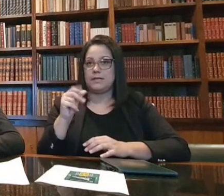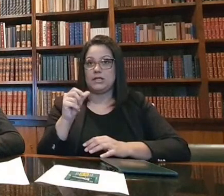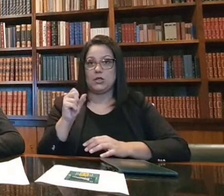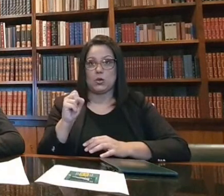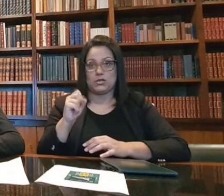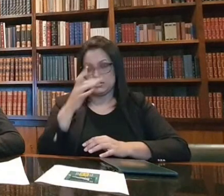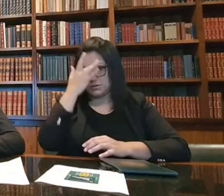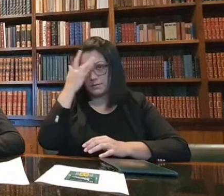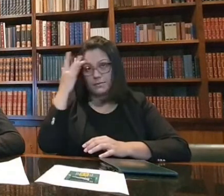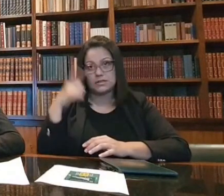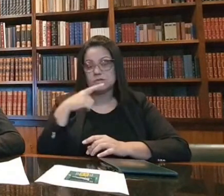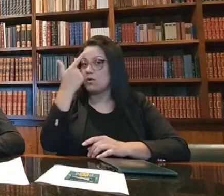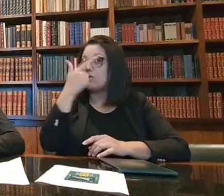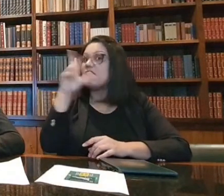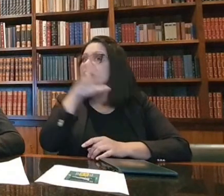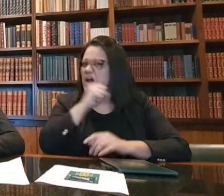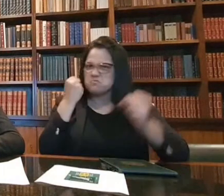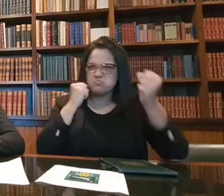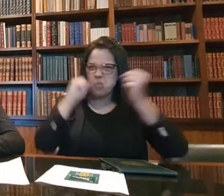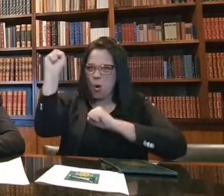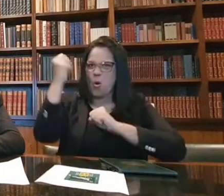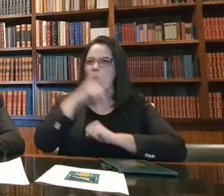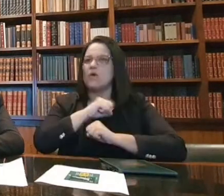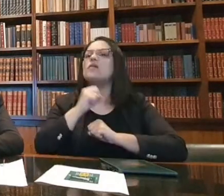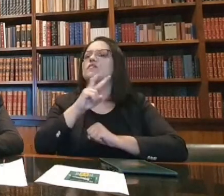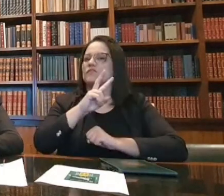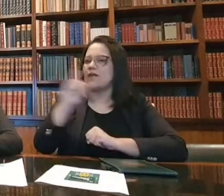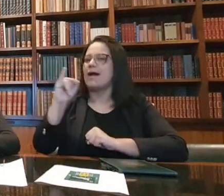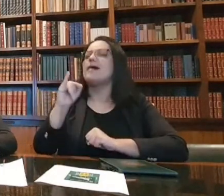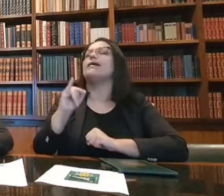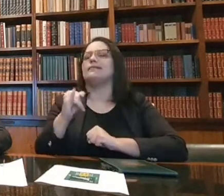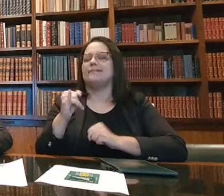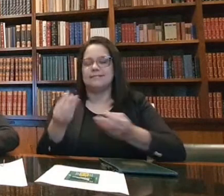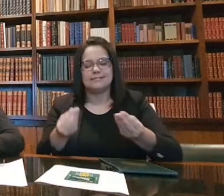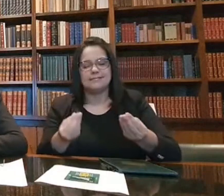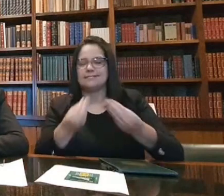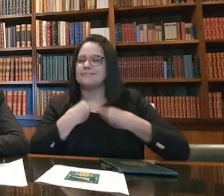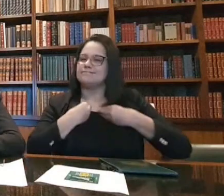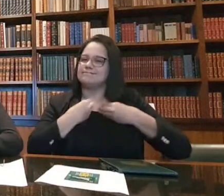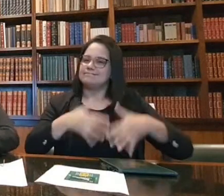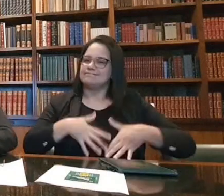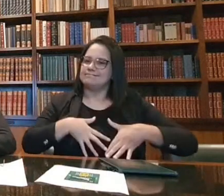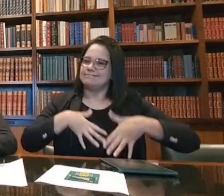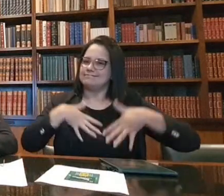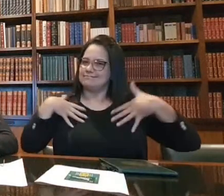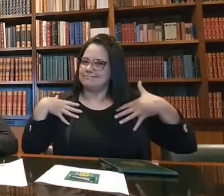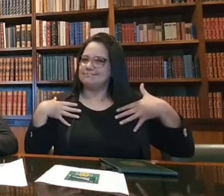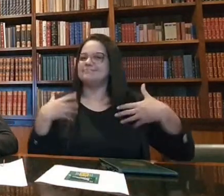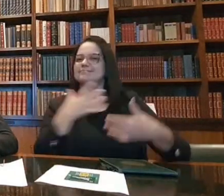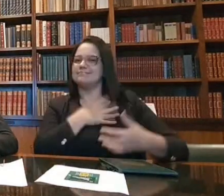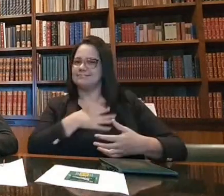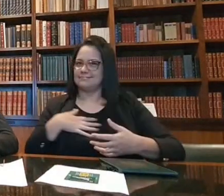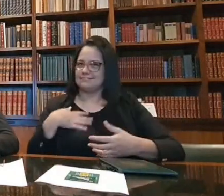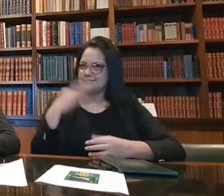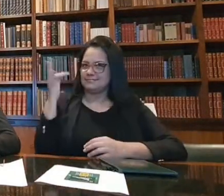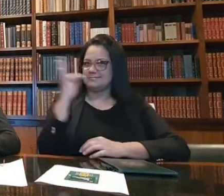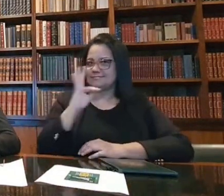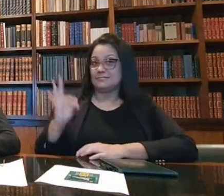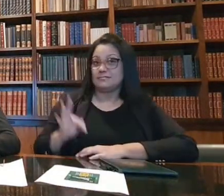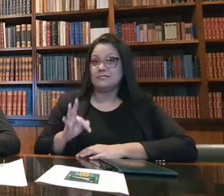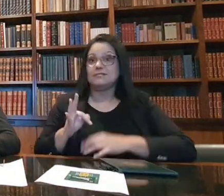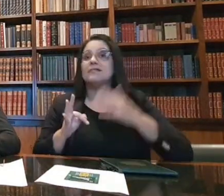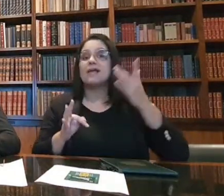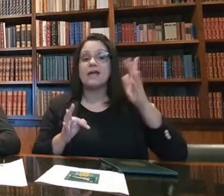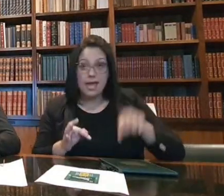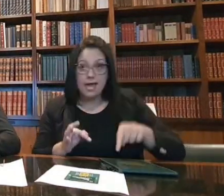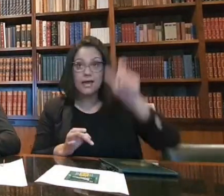em outro tempo recursos e isso é uma coisa não está muito orgulho e para finalizar são as